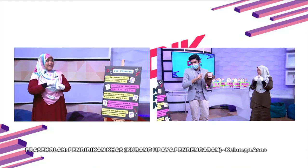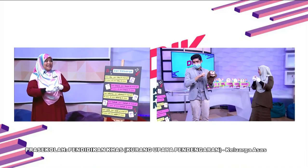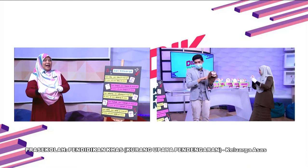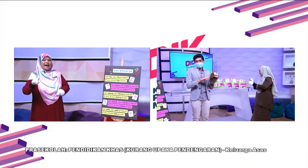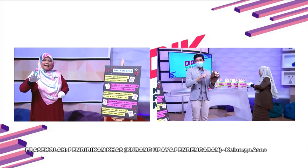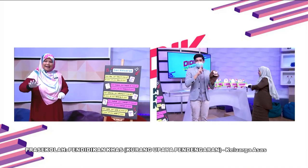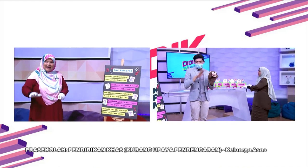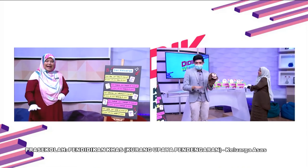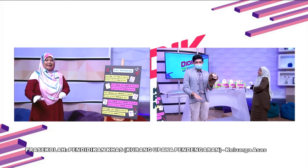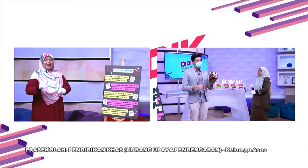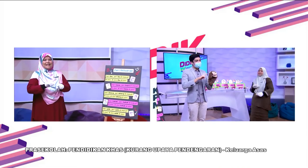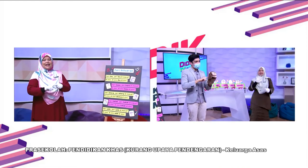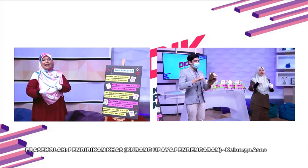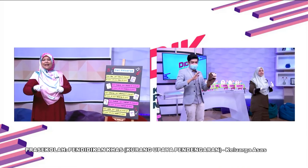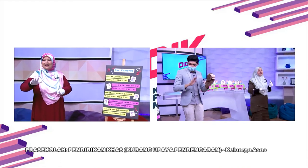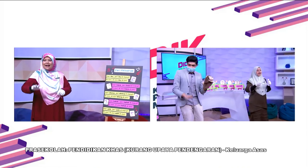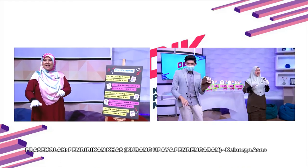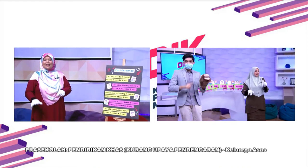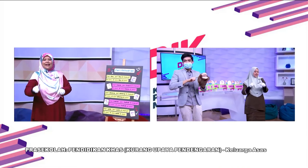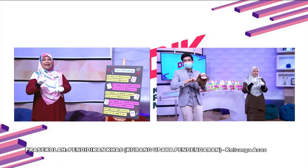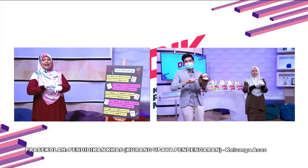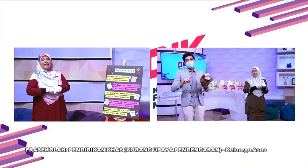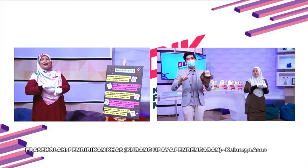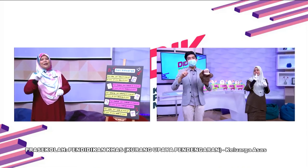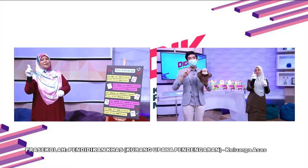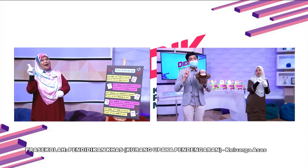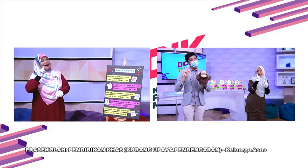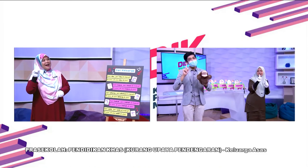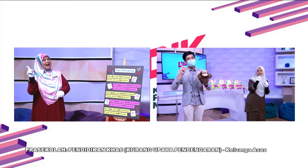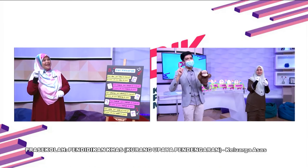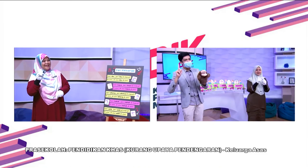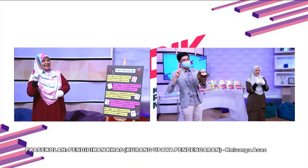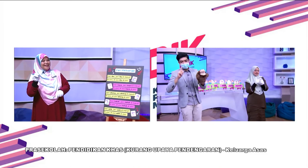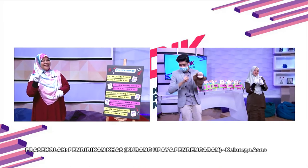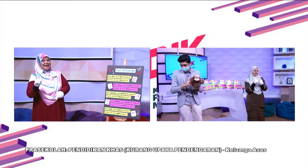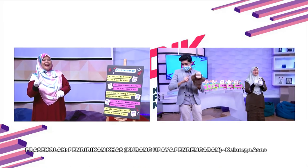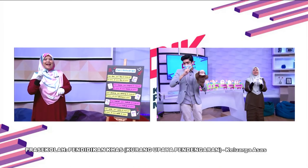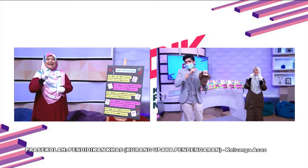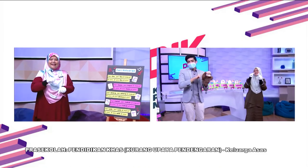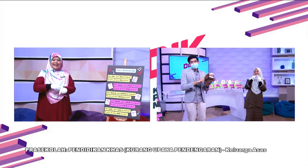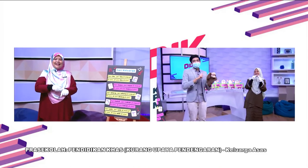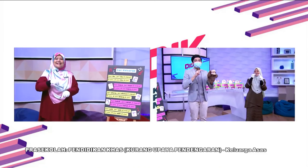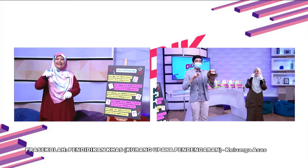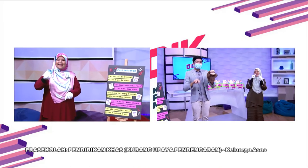Jadi adik jadi Adek dimana disini